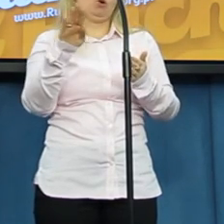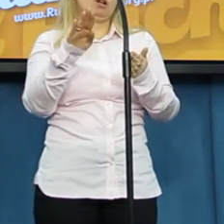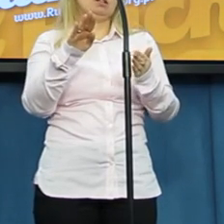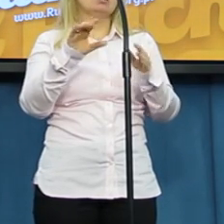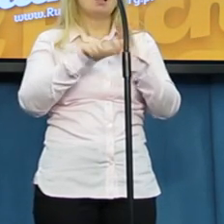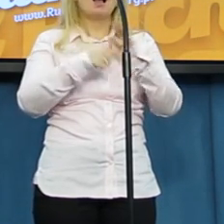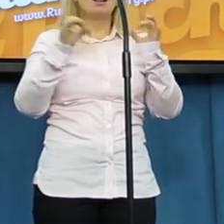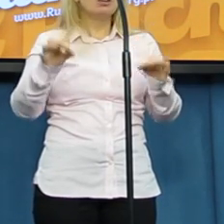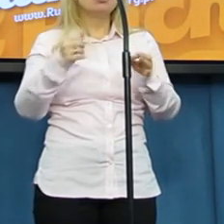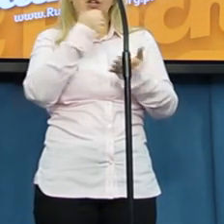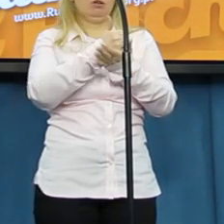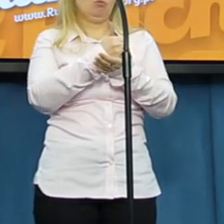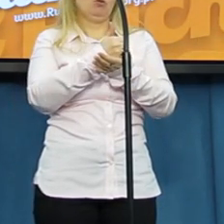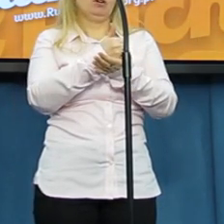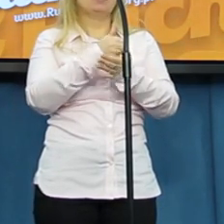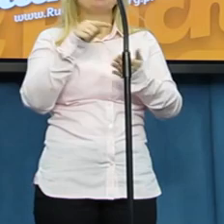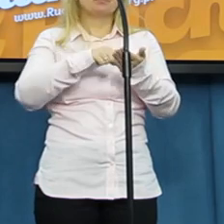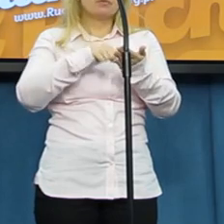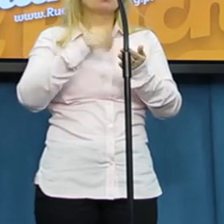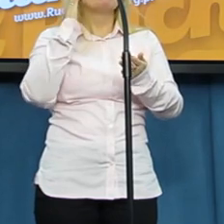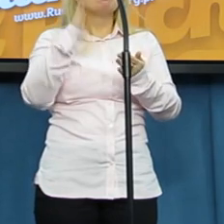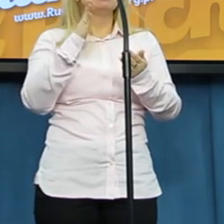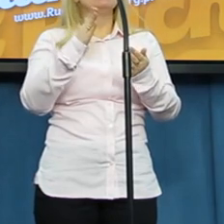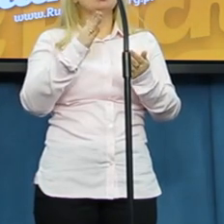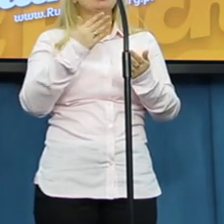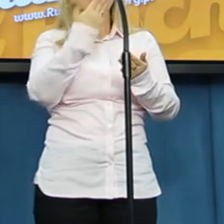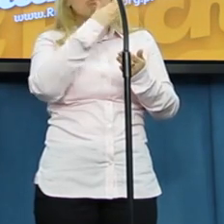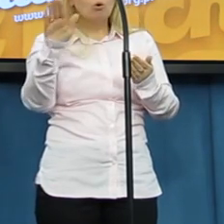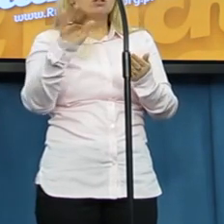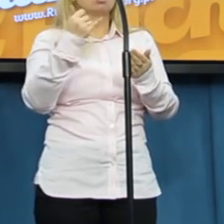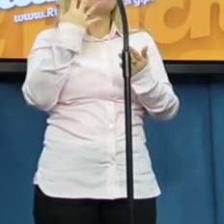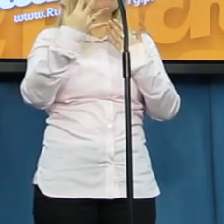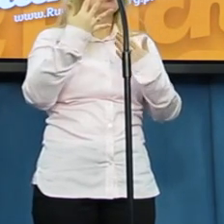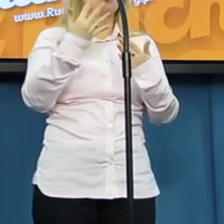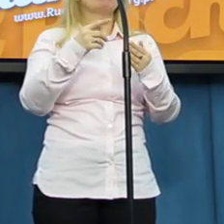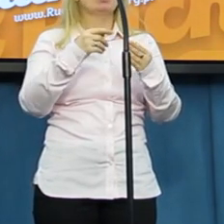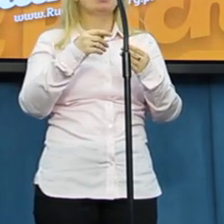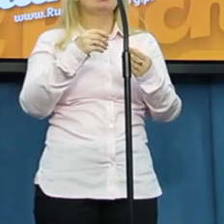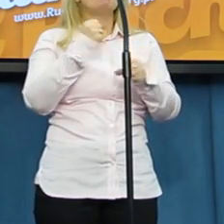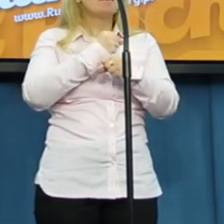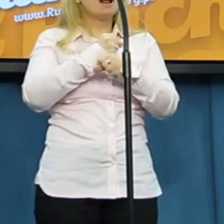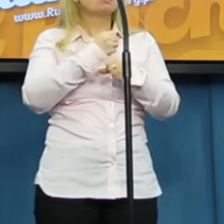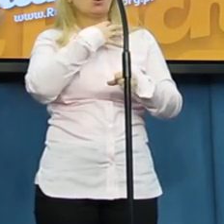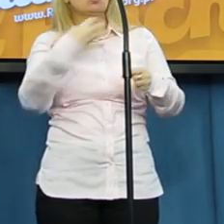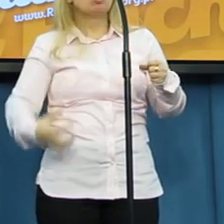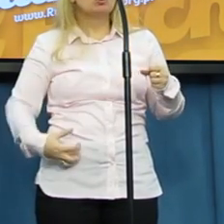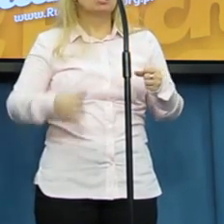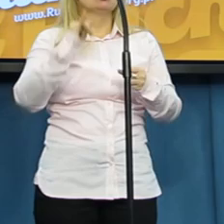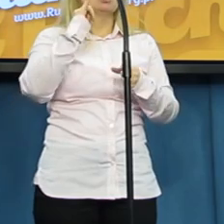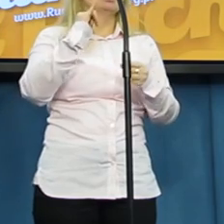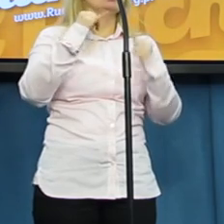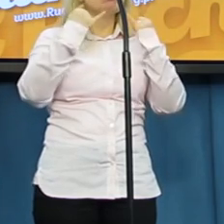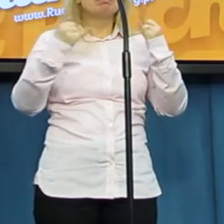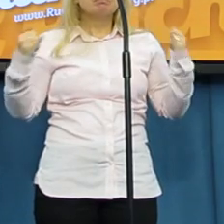że to się przejawi w pewnym momencie na stosunek do inicjatyw gospodarczych, ruch Palikota ma